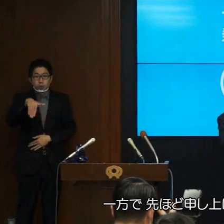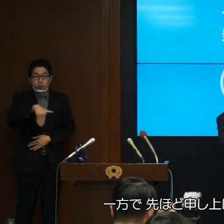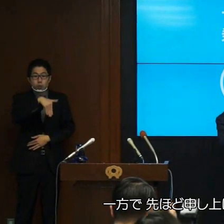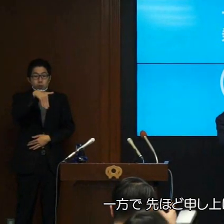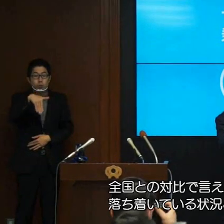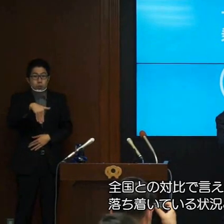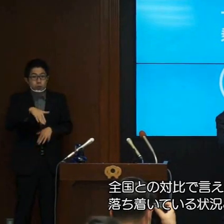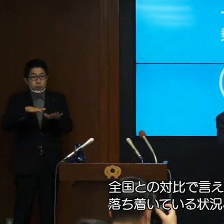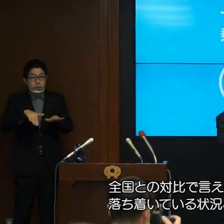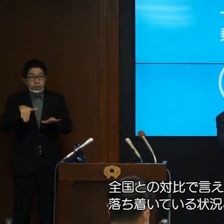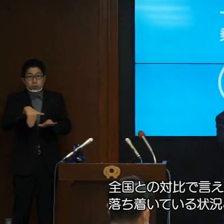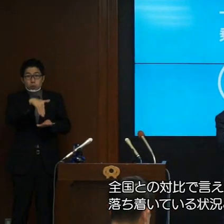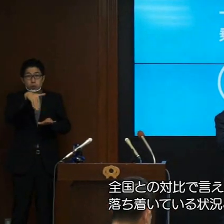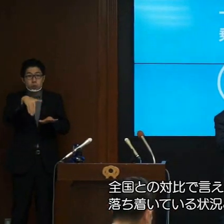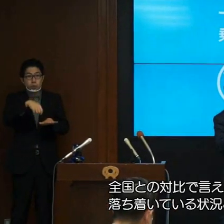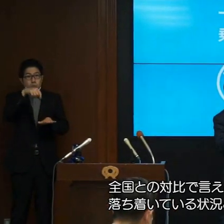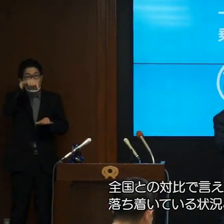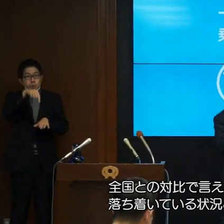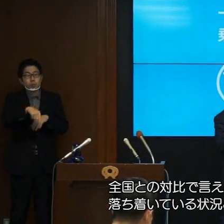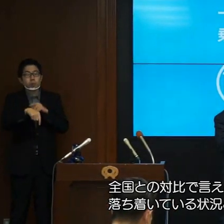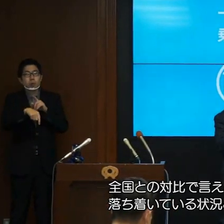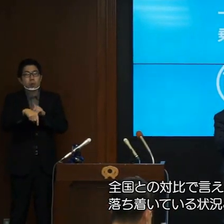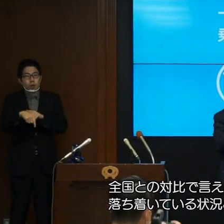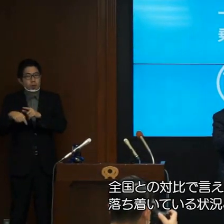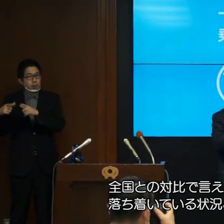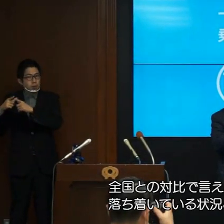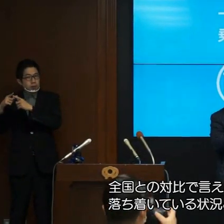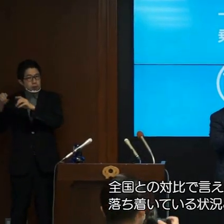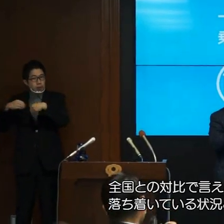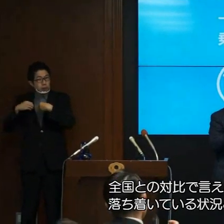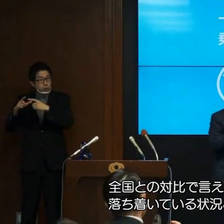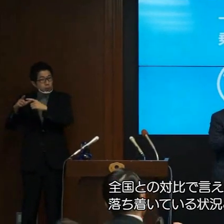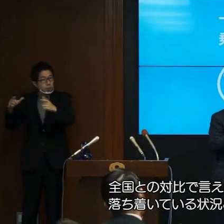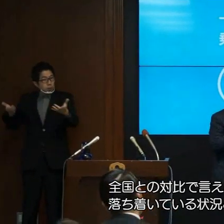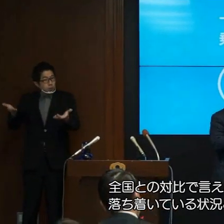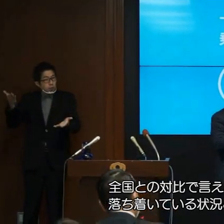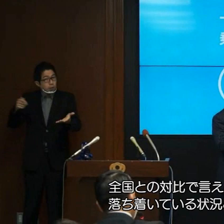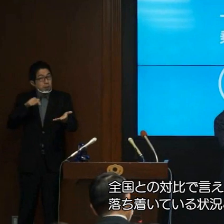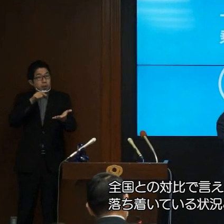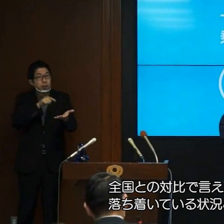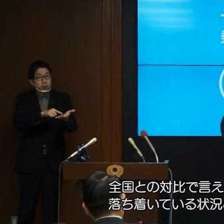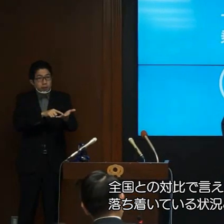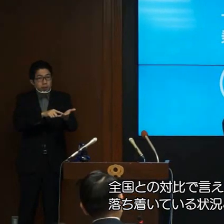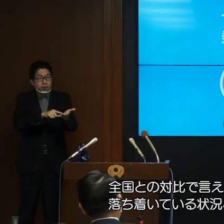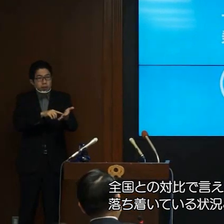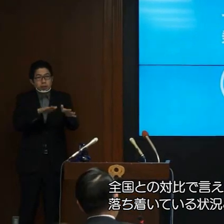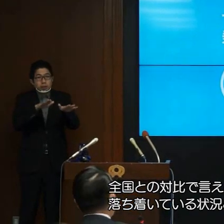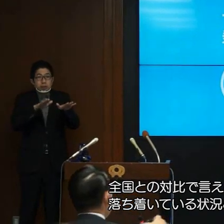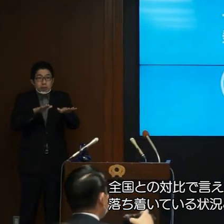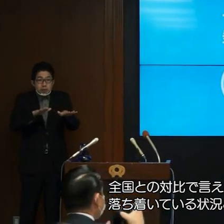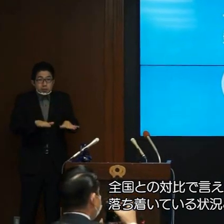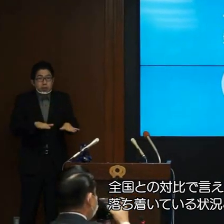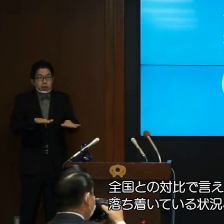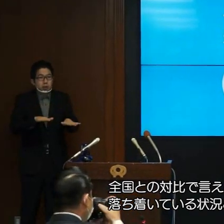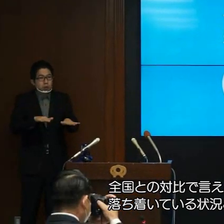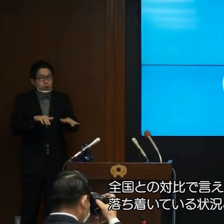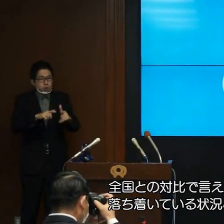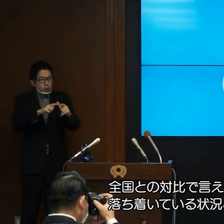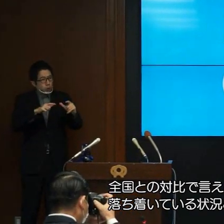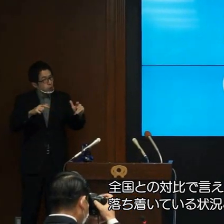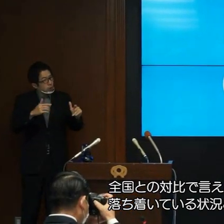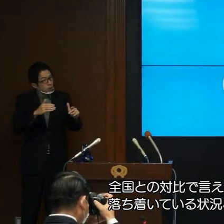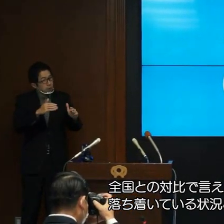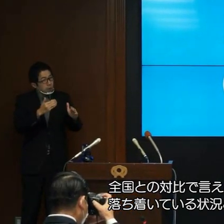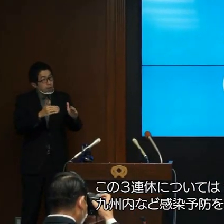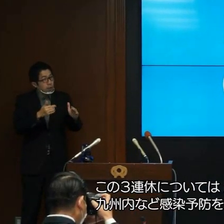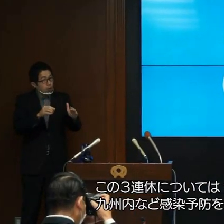は全国との対比で言えば今時点において、落ち着いている状況と認識